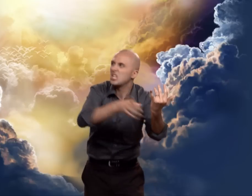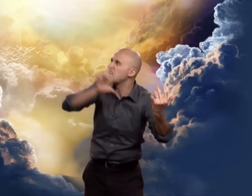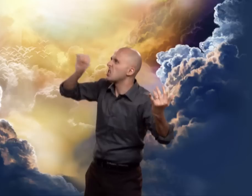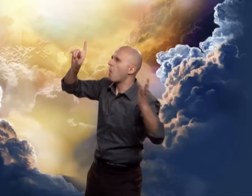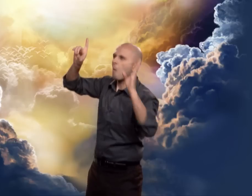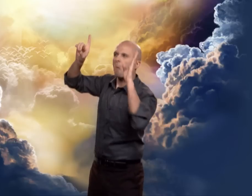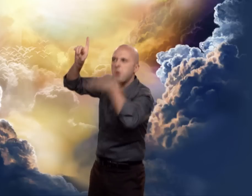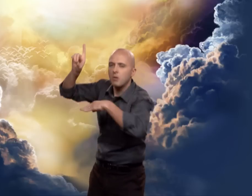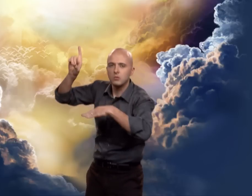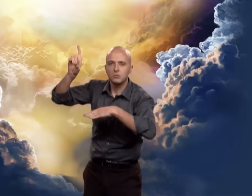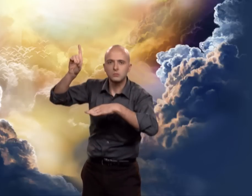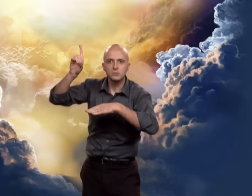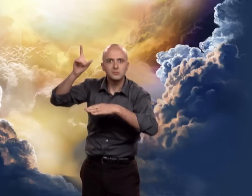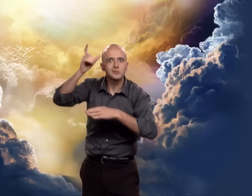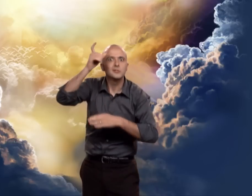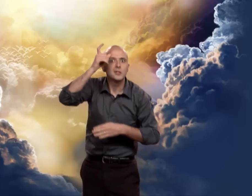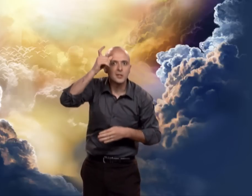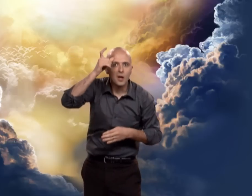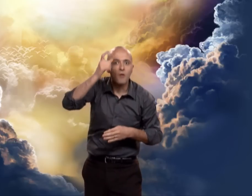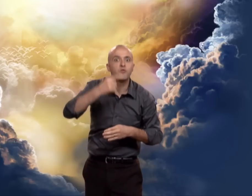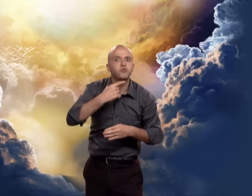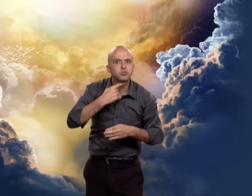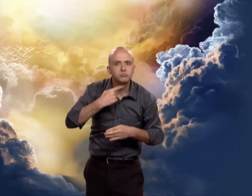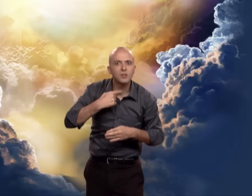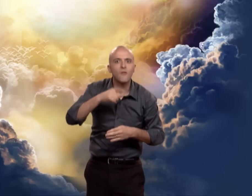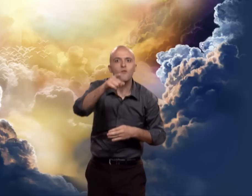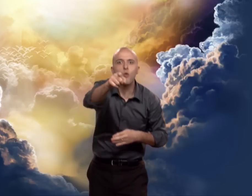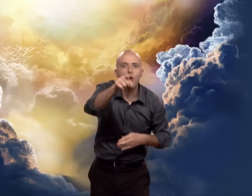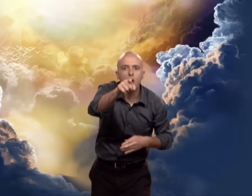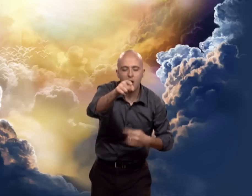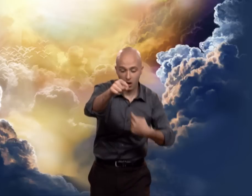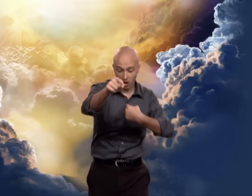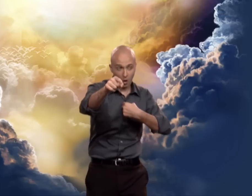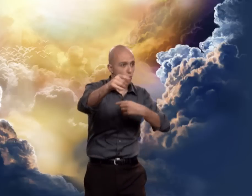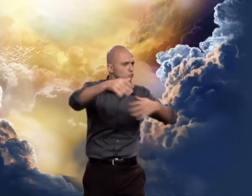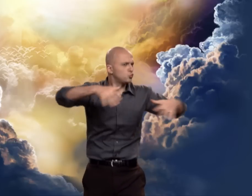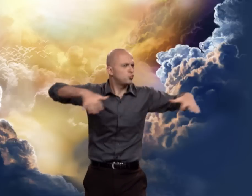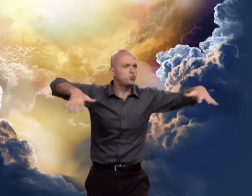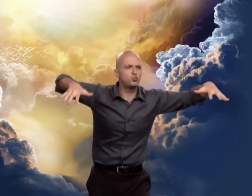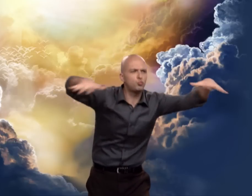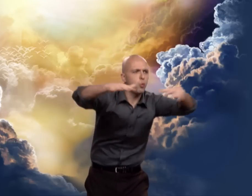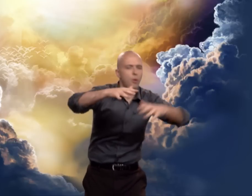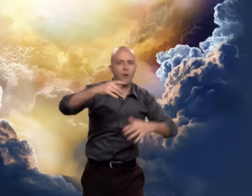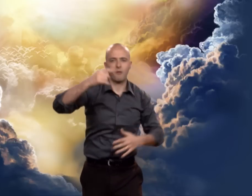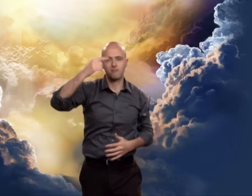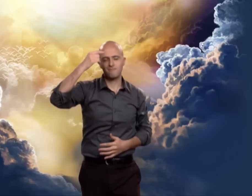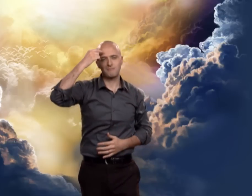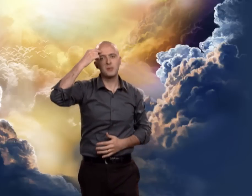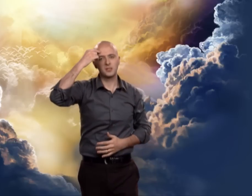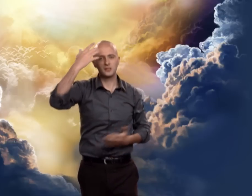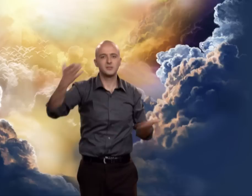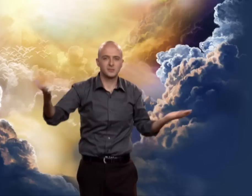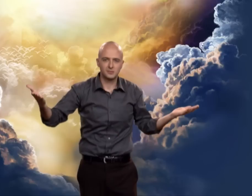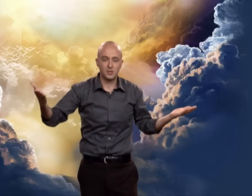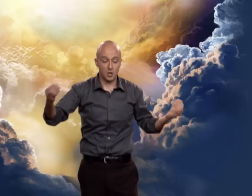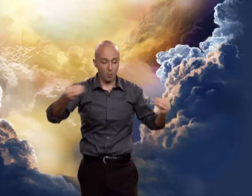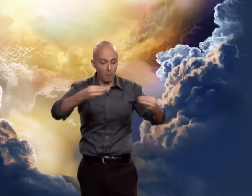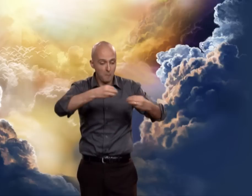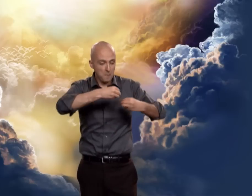concluem que toda a humanidade será salva. Dessa maneira, o pecador pode viver em prazeres egoístas, não se importando com